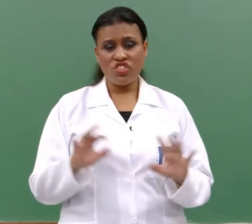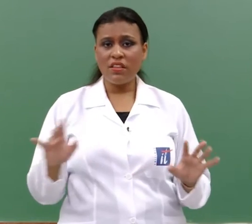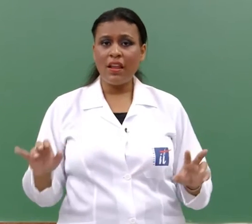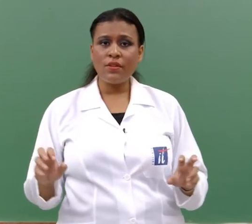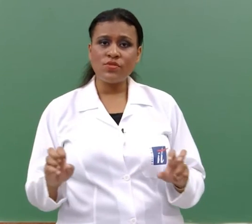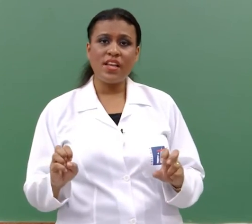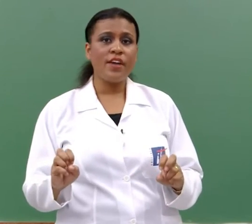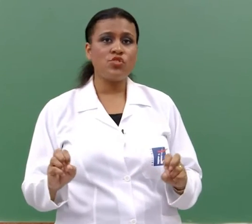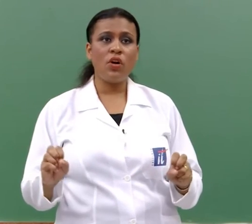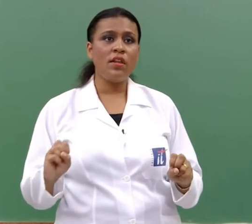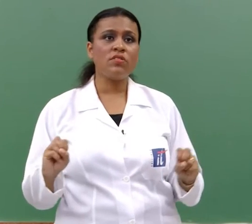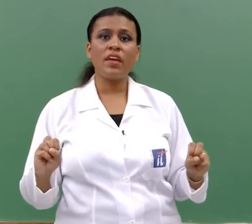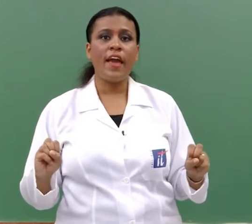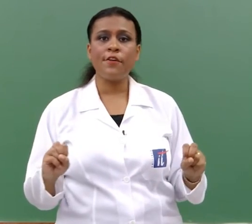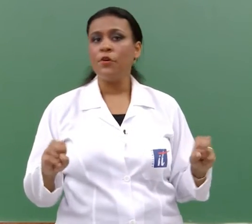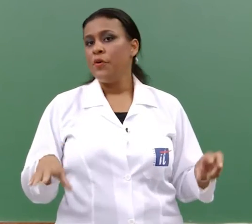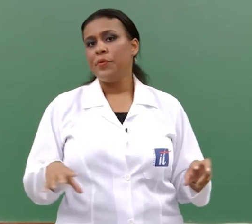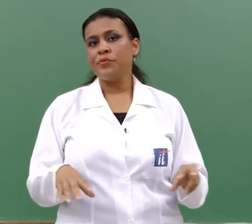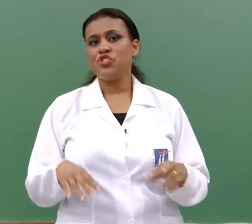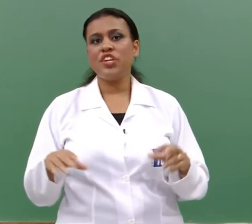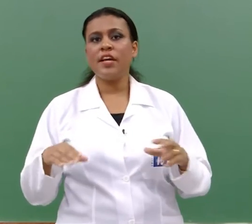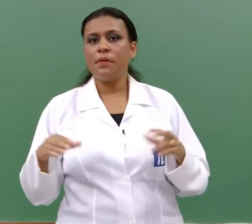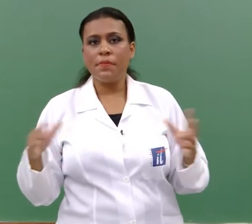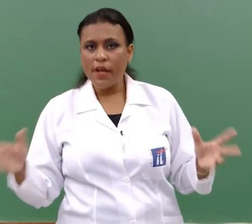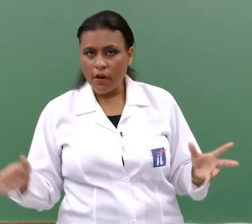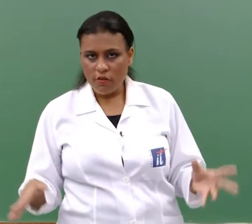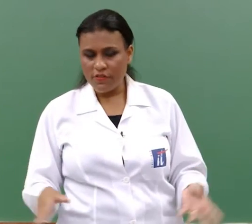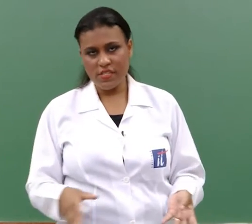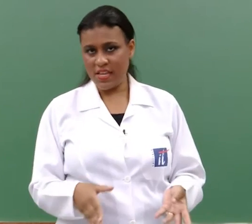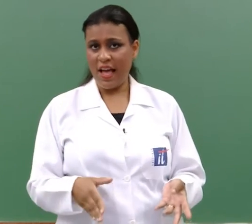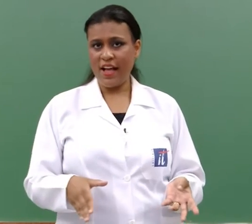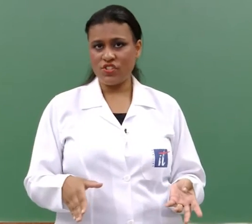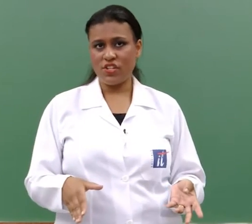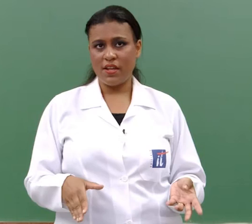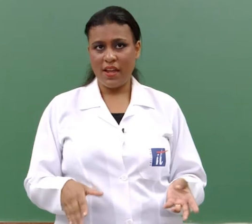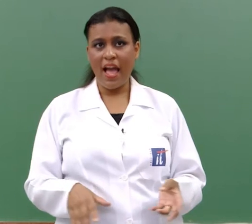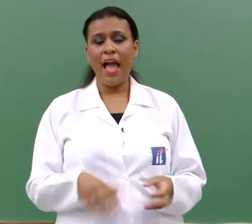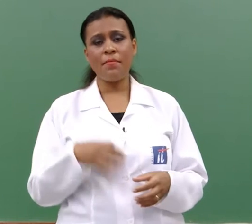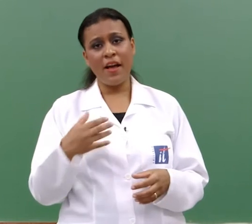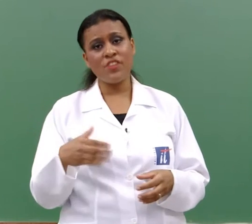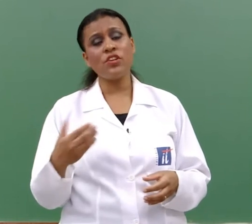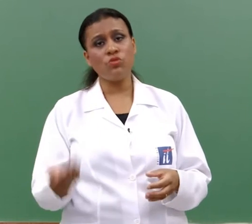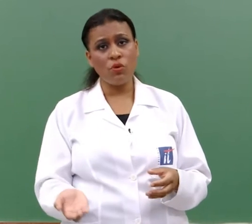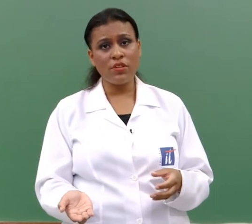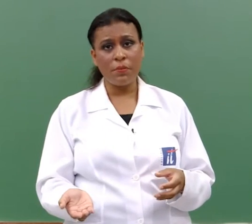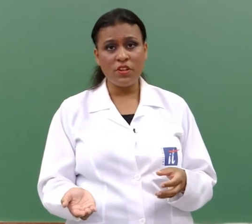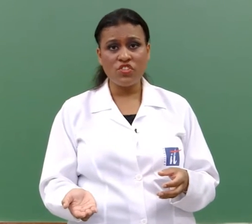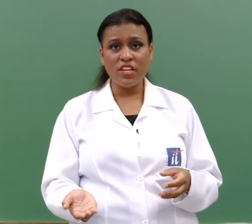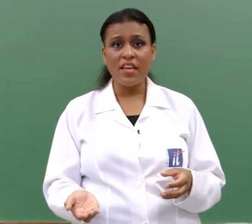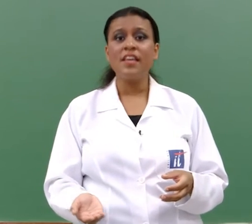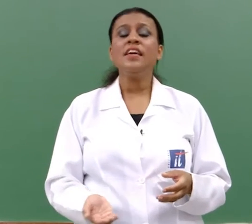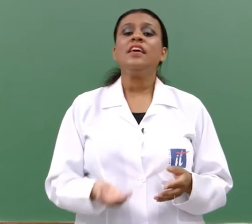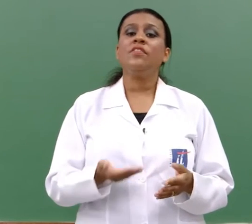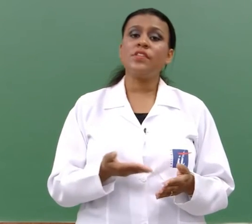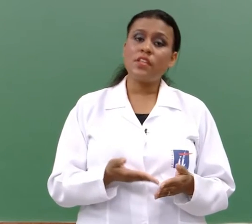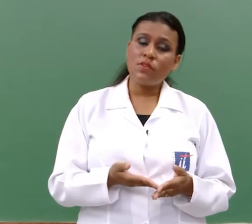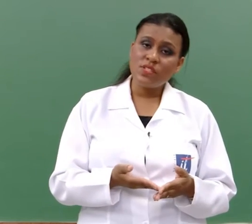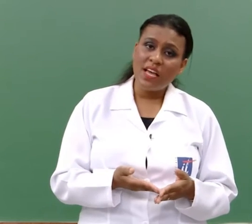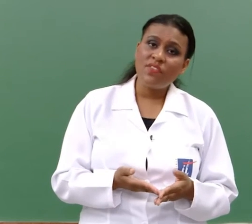digita lá no site, olha, eu quero um tigre branco, você acha, né? A imagem toda bonitinha. E você consegue